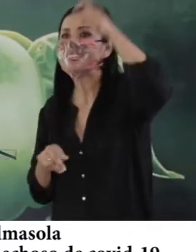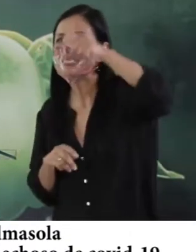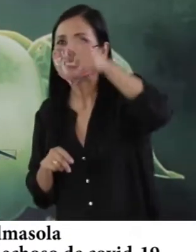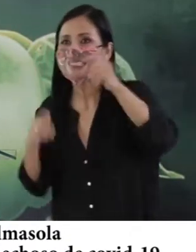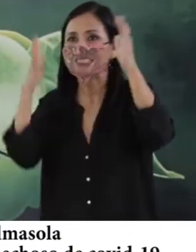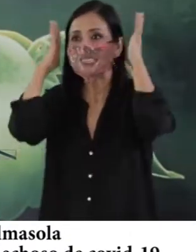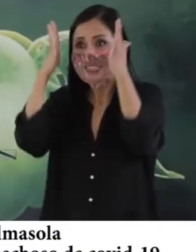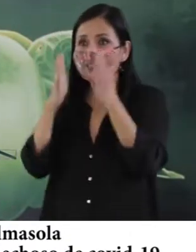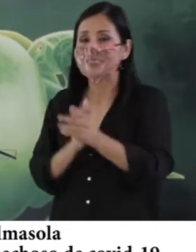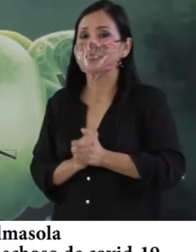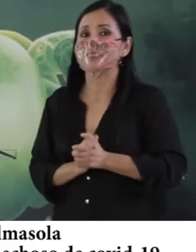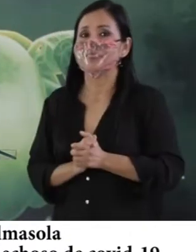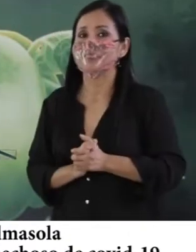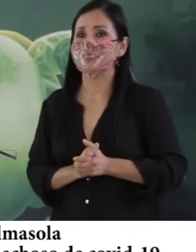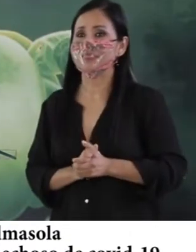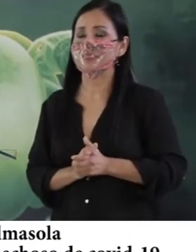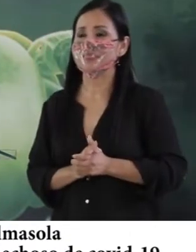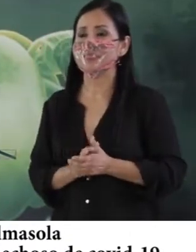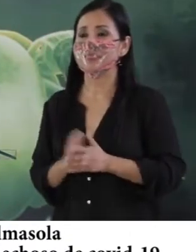ser atendida, y por supuesto